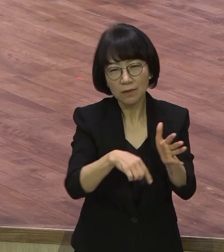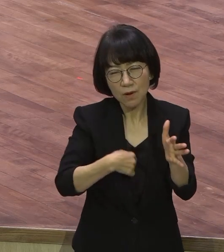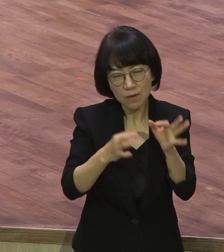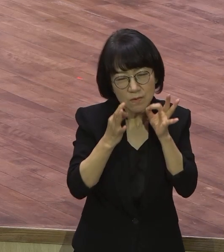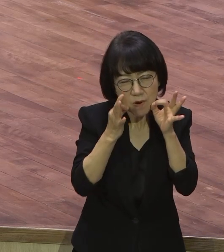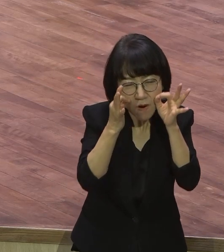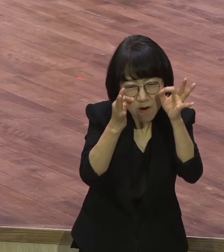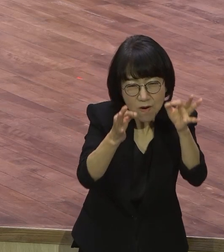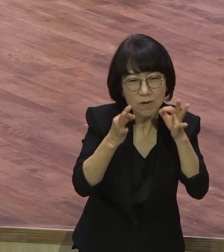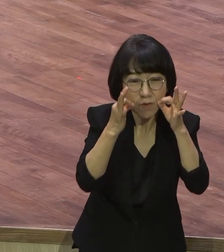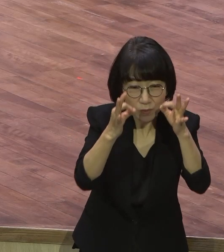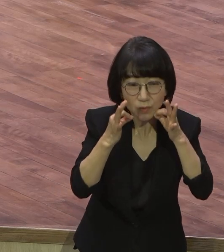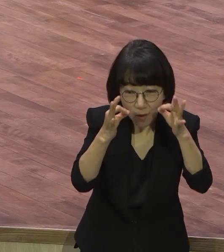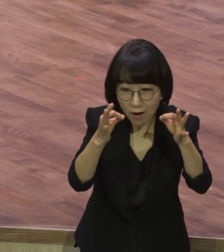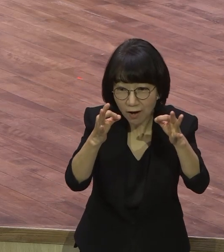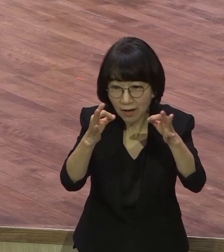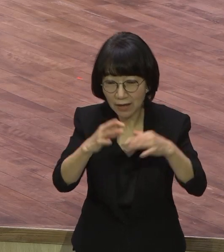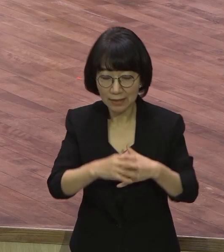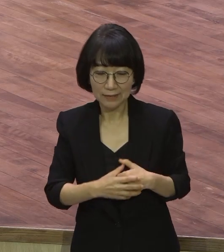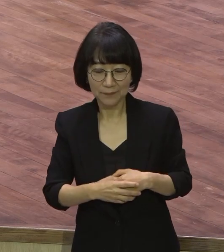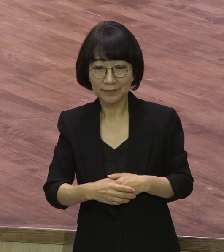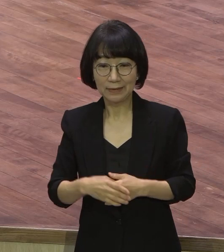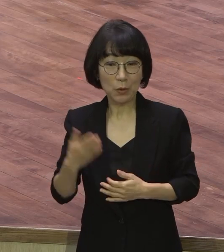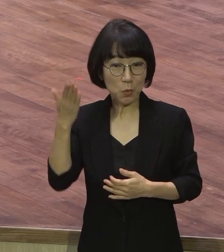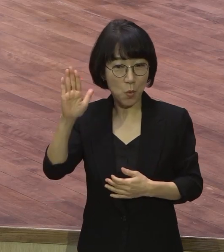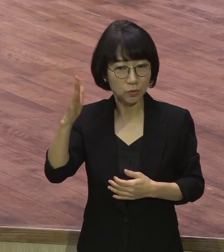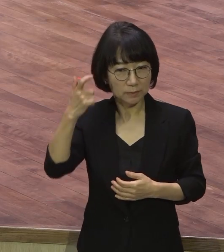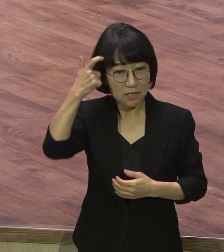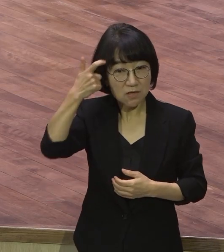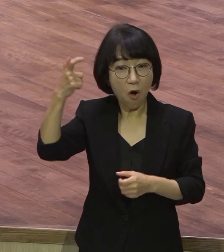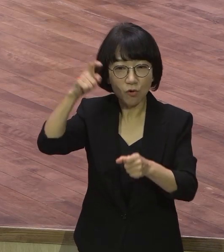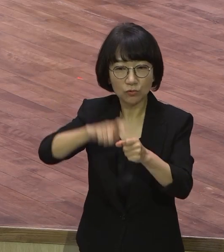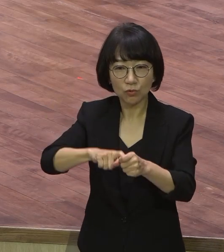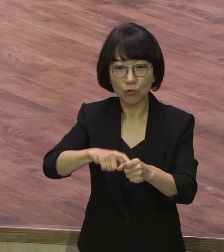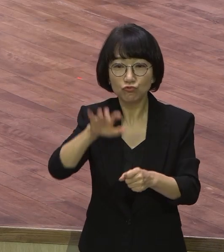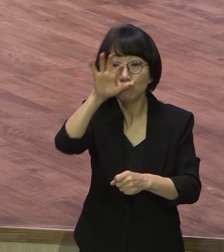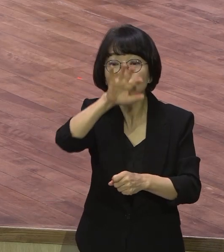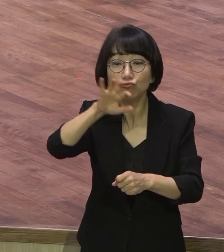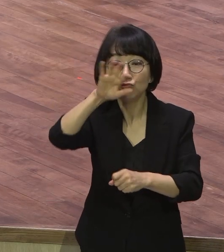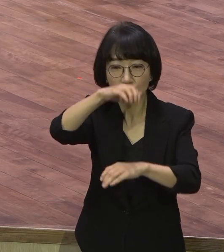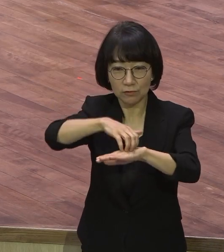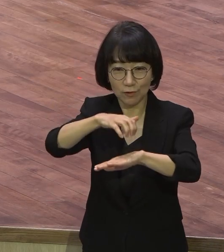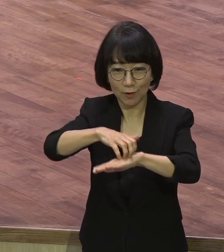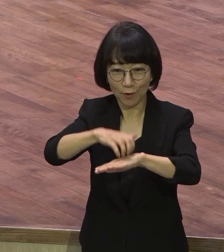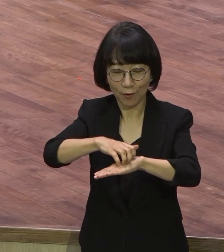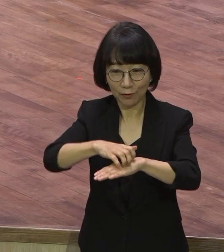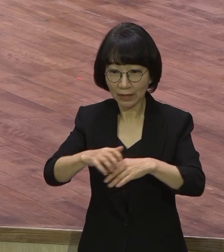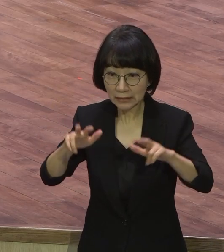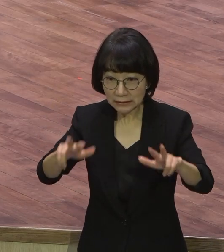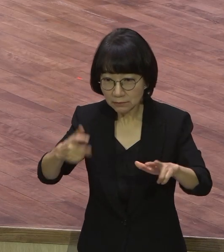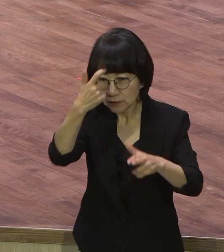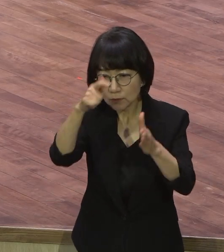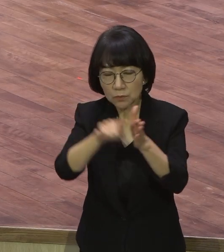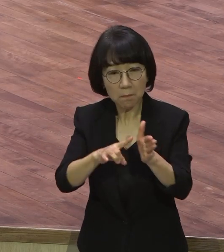살아보자고 노력을 많이 하죠. 요즘은 영성훈련이라는 것이 우리 교회만 기독교만 쓰는 말이 아니에요.